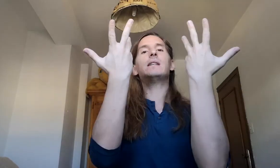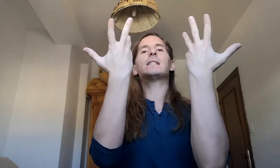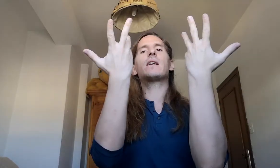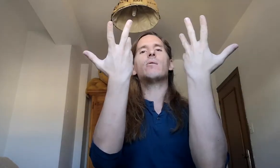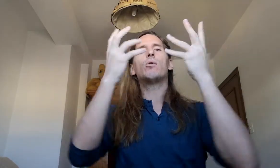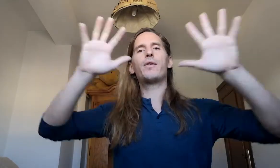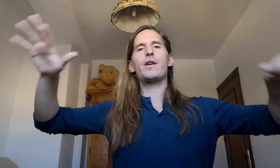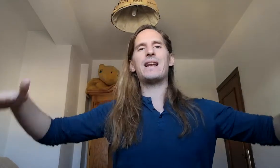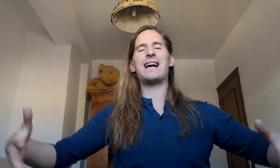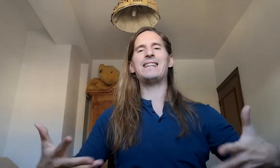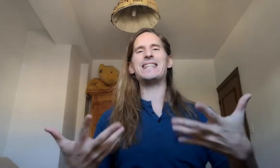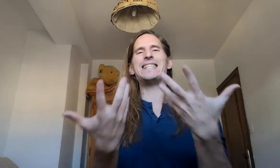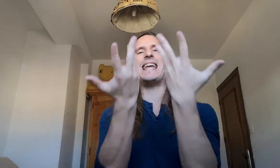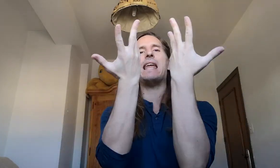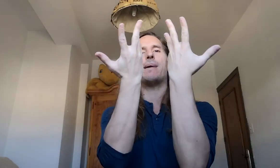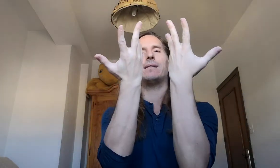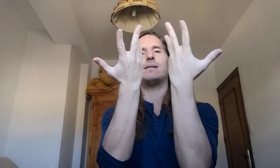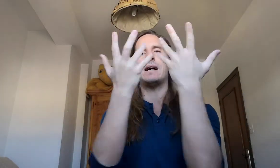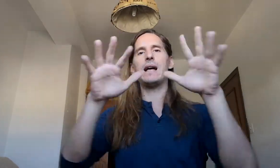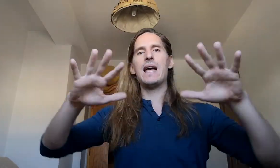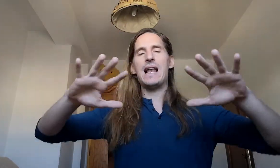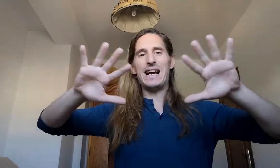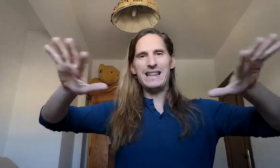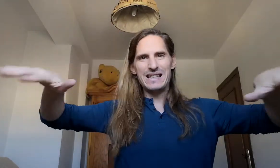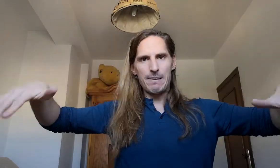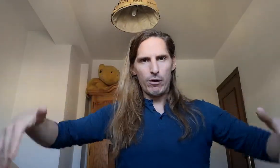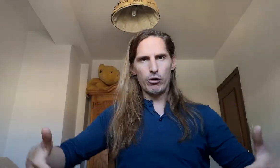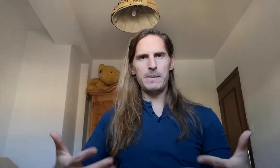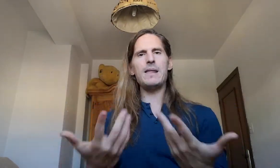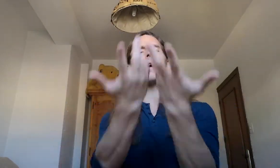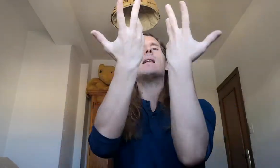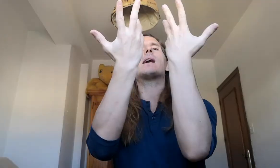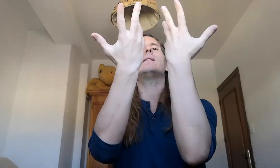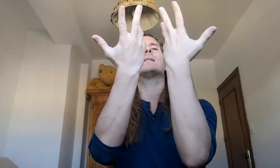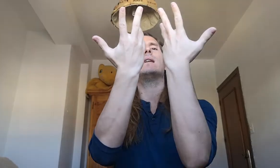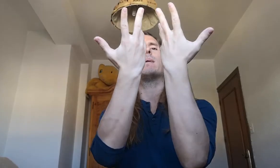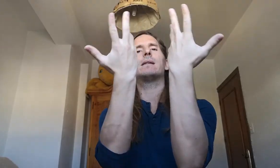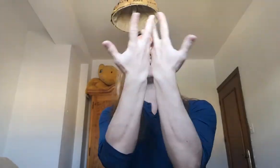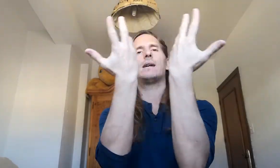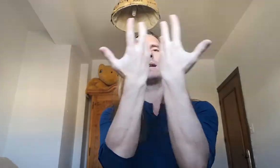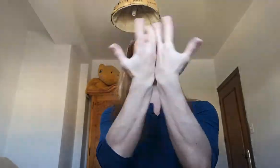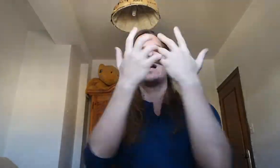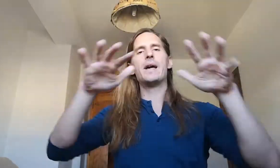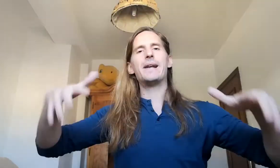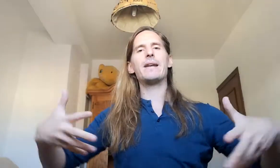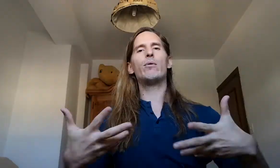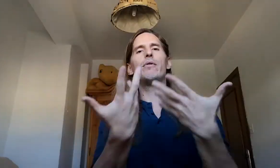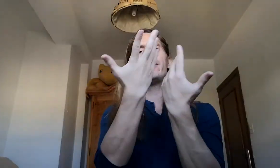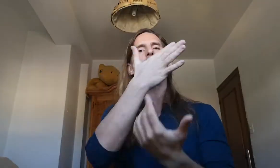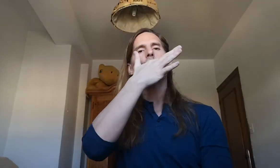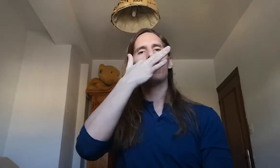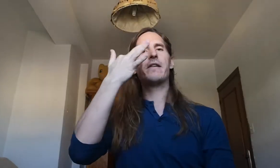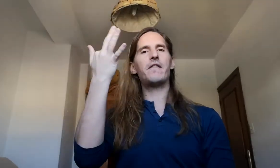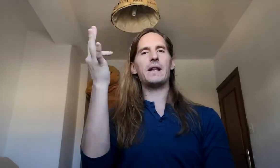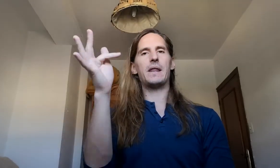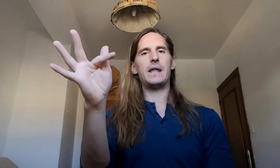se revoluciona, la gente se levanta. La gente estaba dormida y la gente se levanta. Revolución